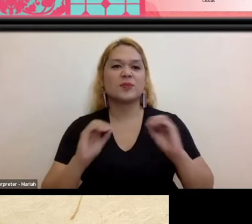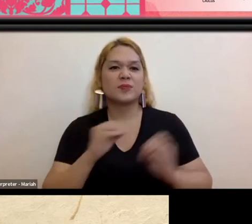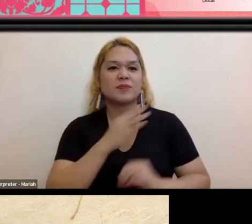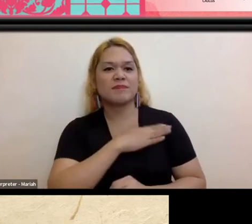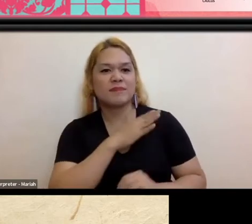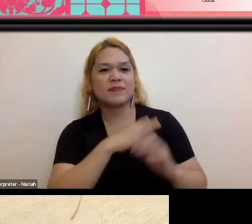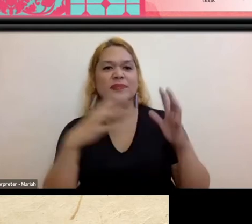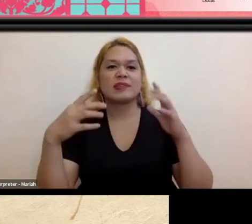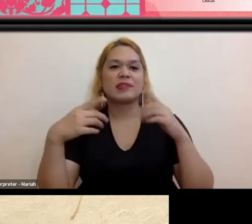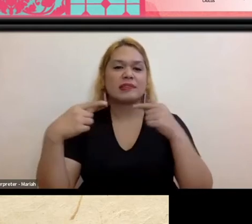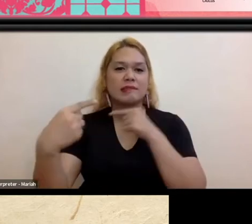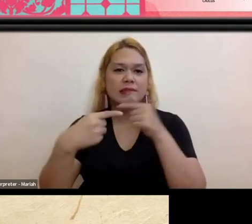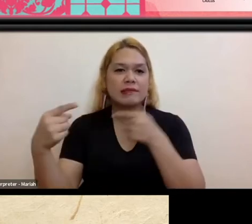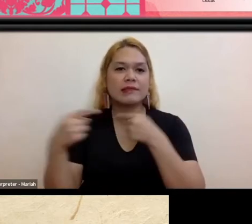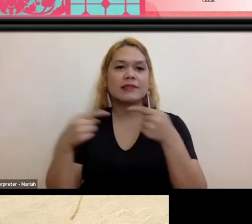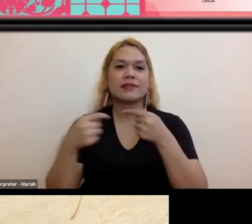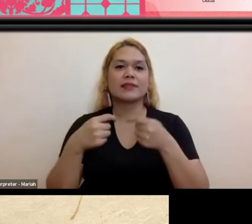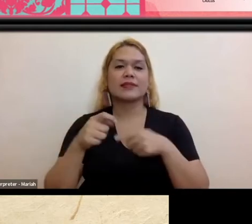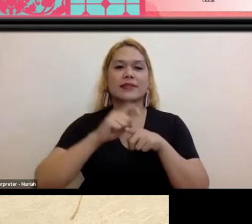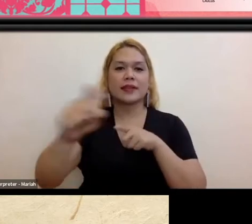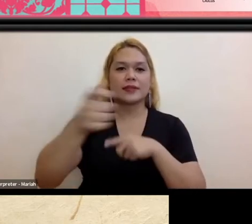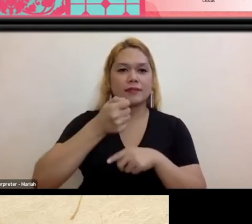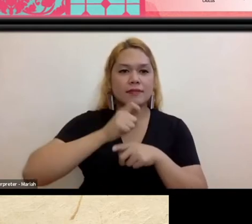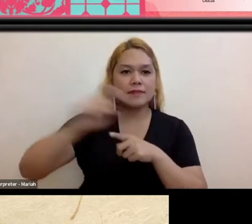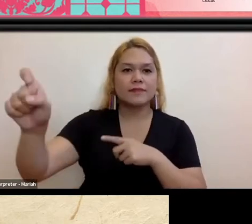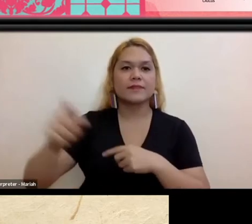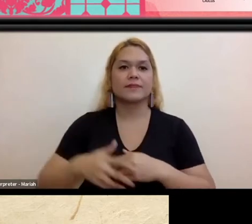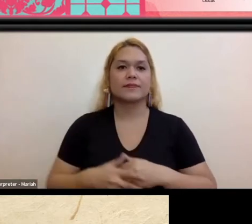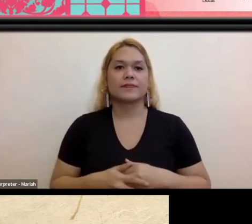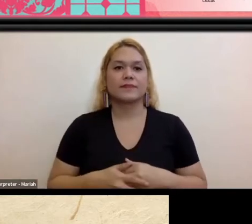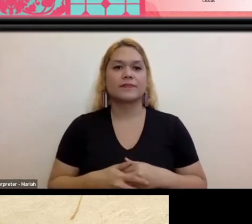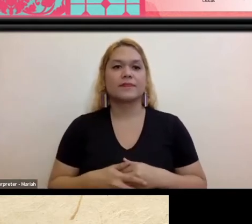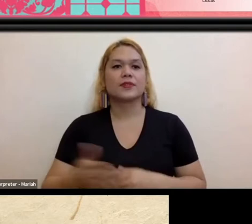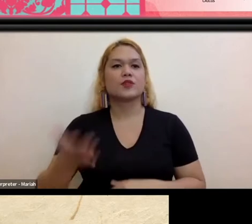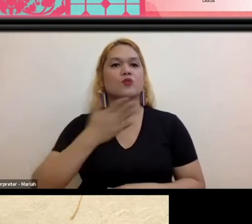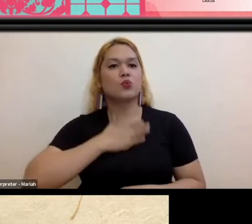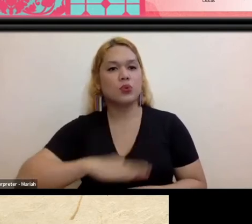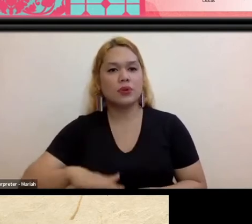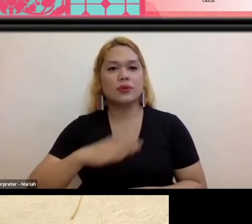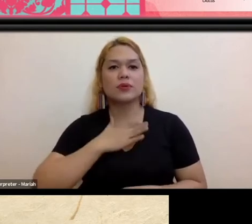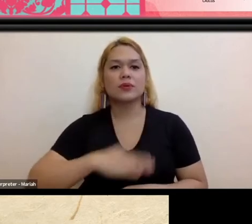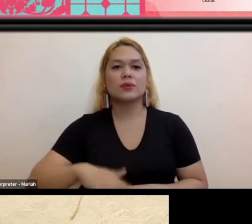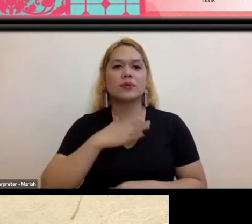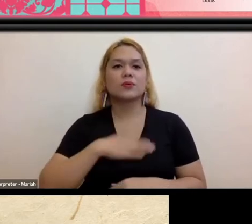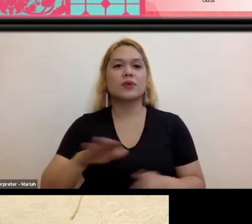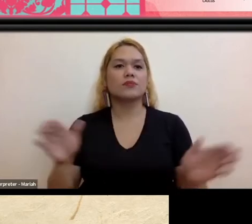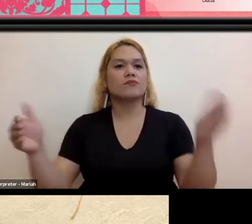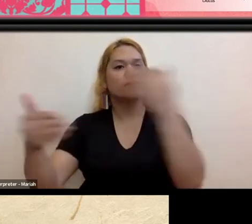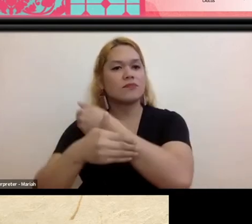sa akbay at sa yakap, ang ating pakonsuelo, narito pa tayo.